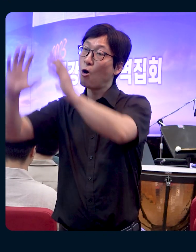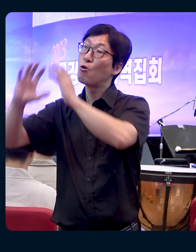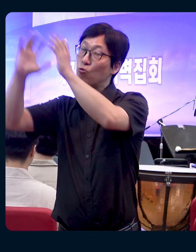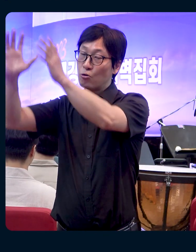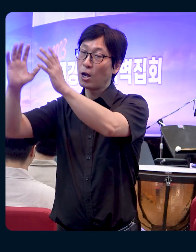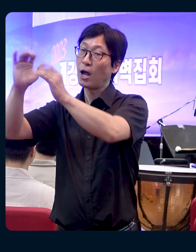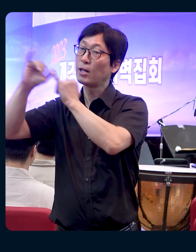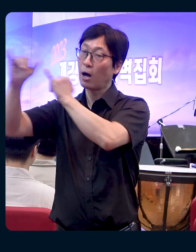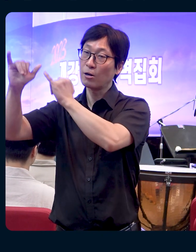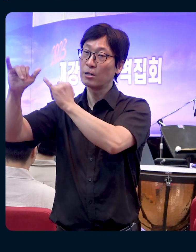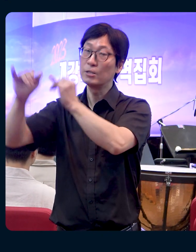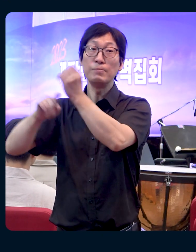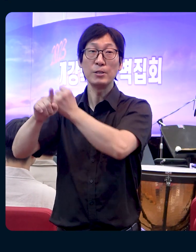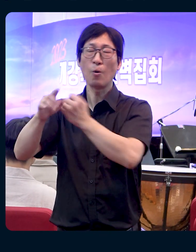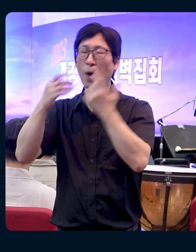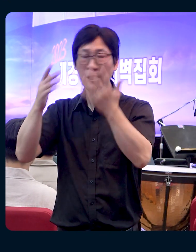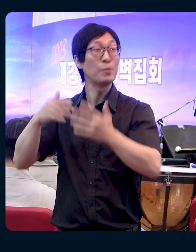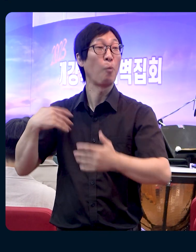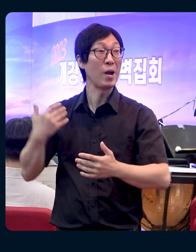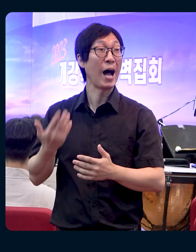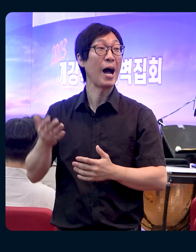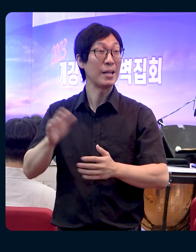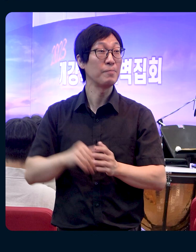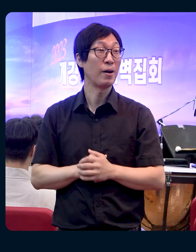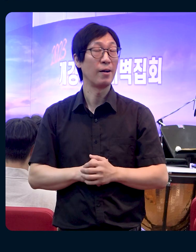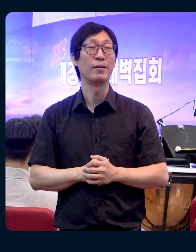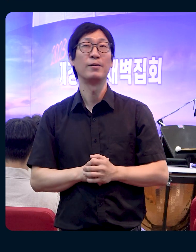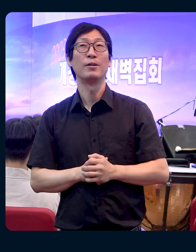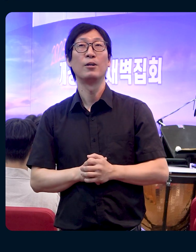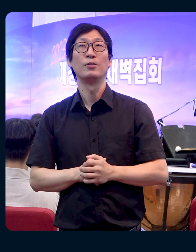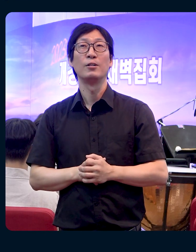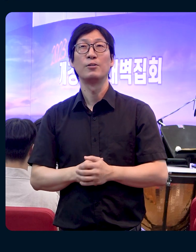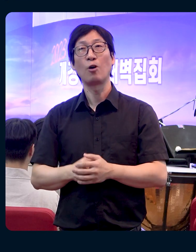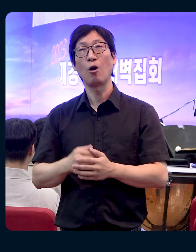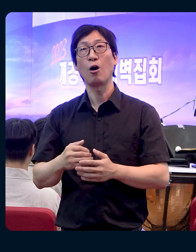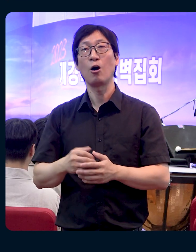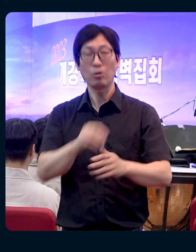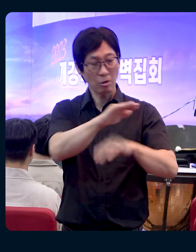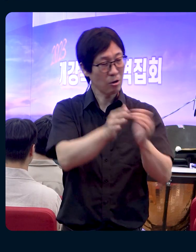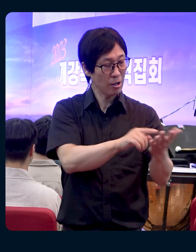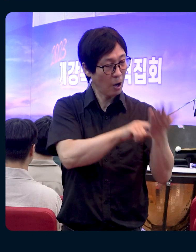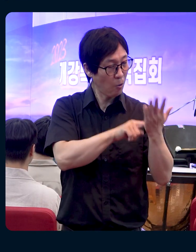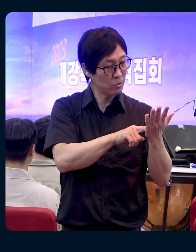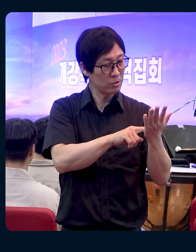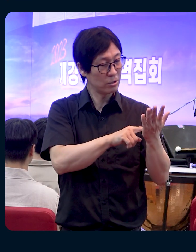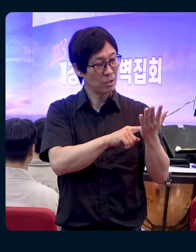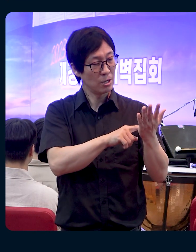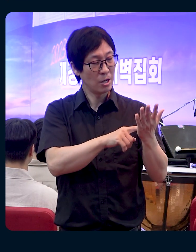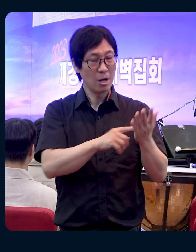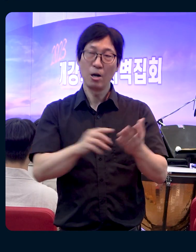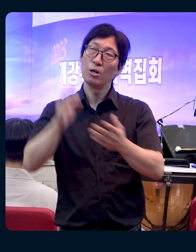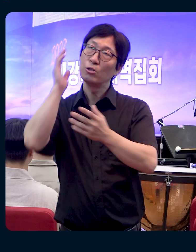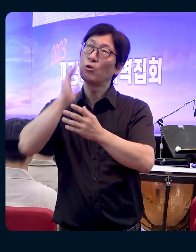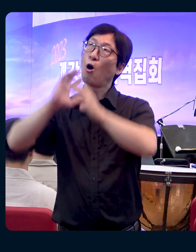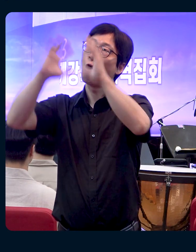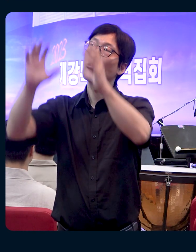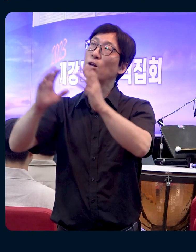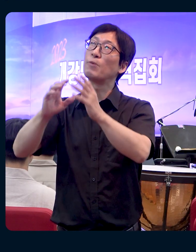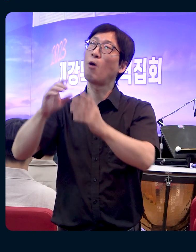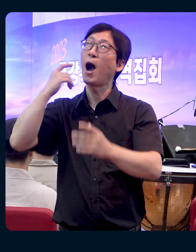천국을 말할 수가 없어요. 그러니까 성경에 나오는 천국에 대한 얘기 보면 다 이 땅에 보석